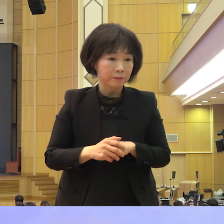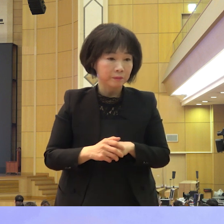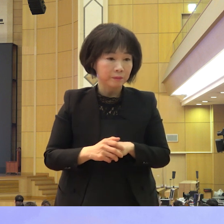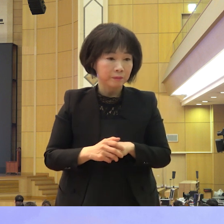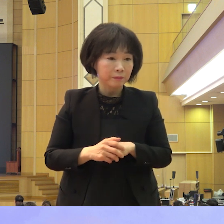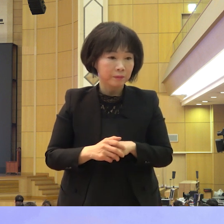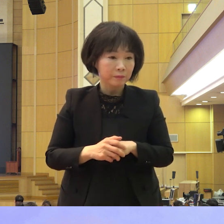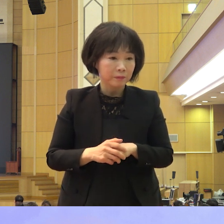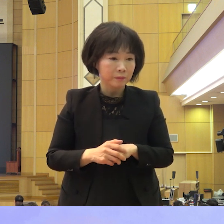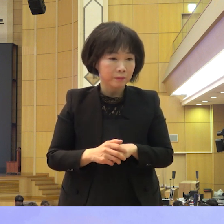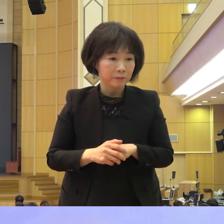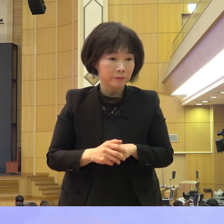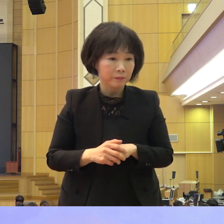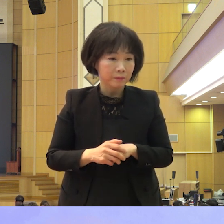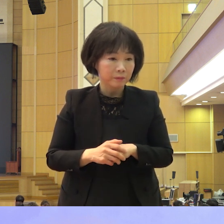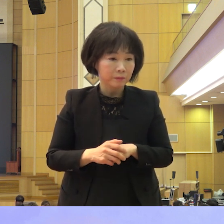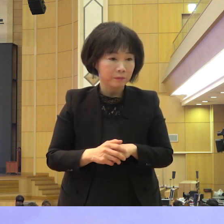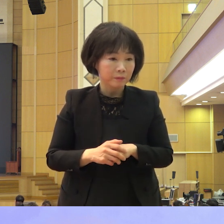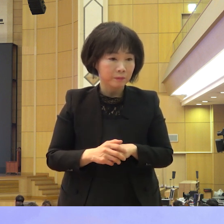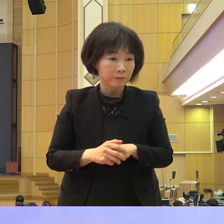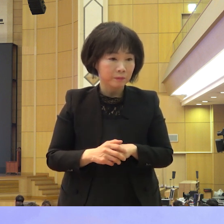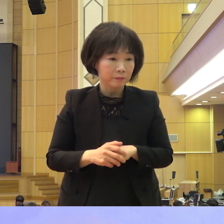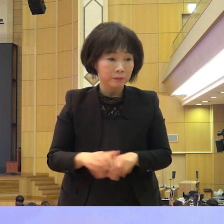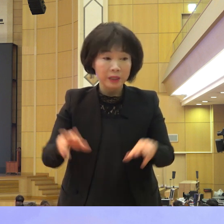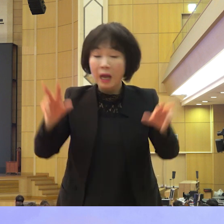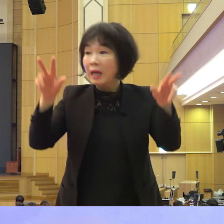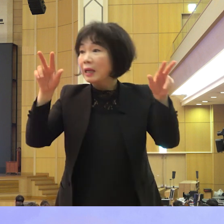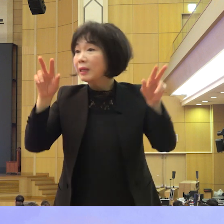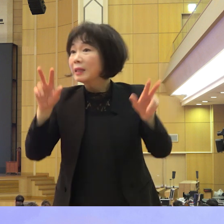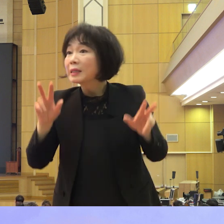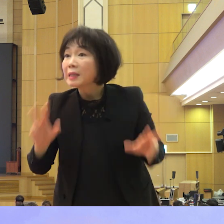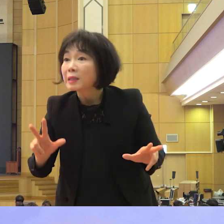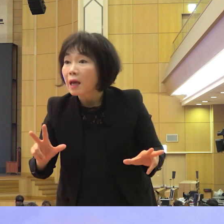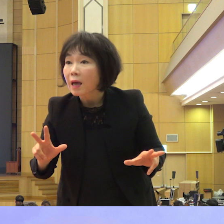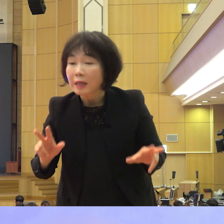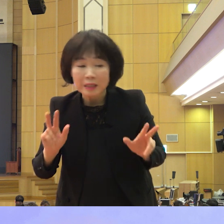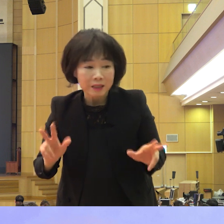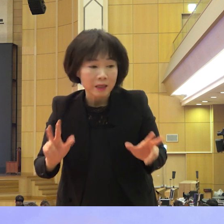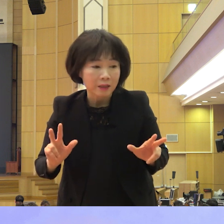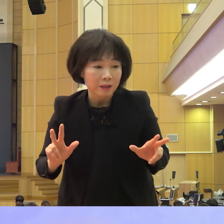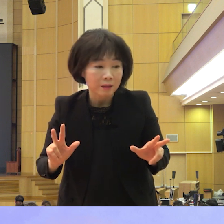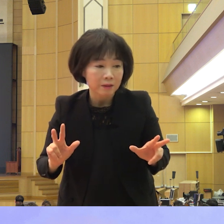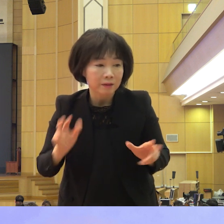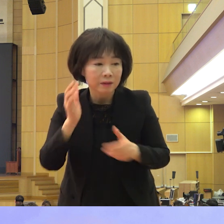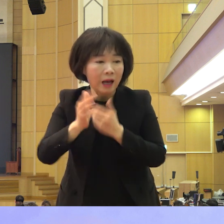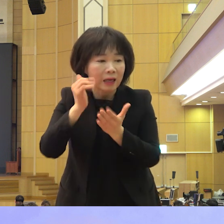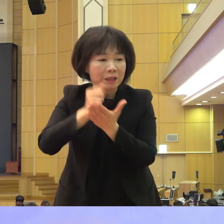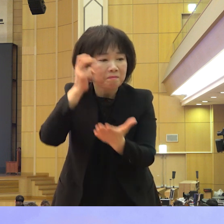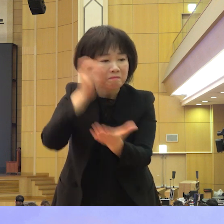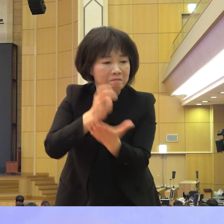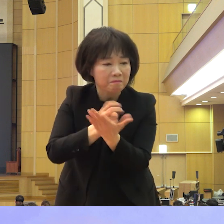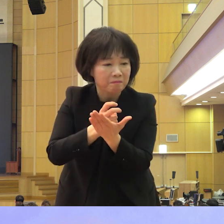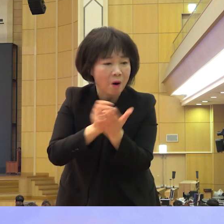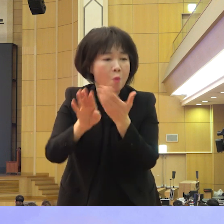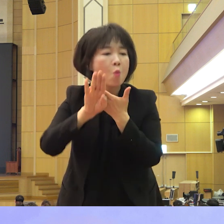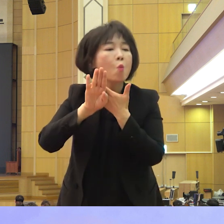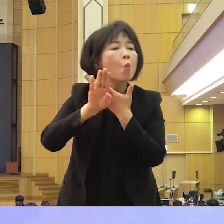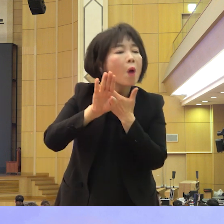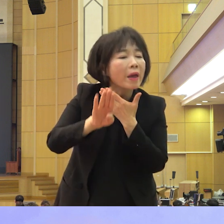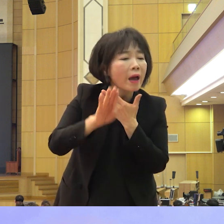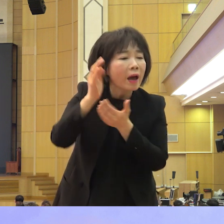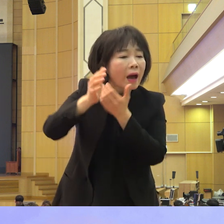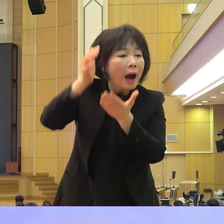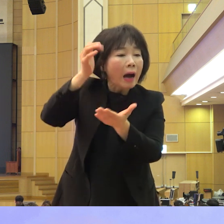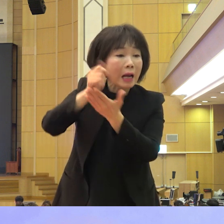3장 21절 242페이지 보니까 이제는 예전과 달리